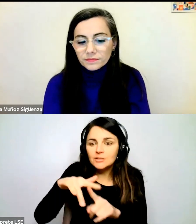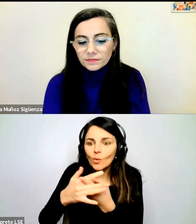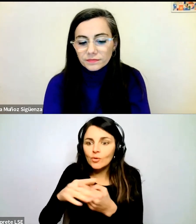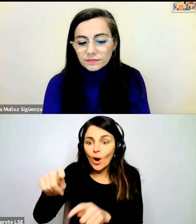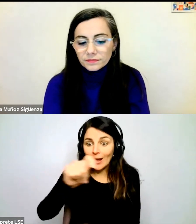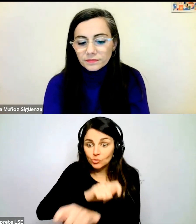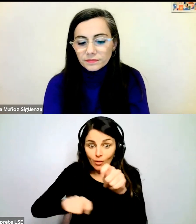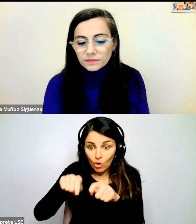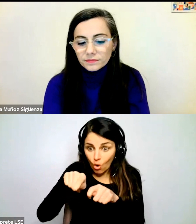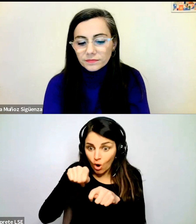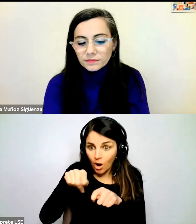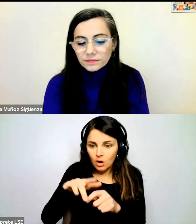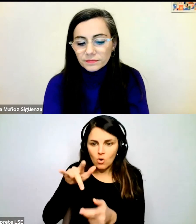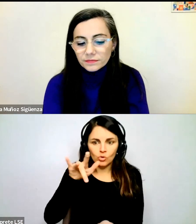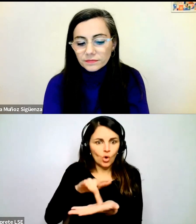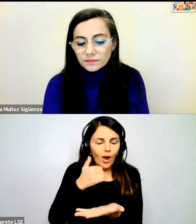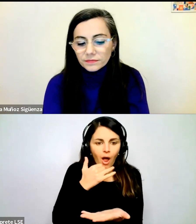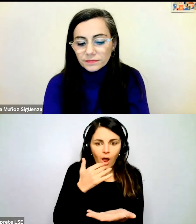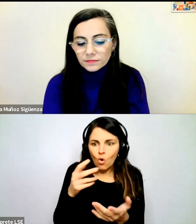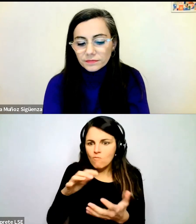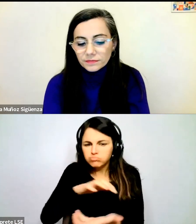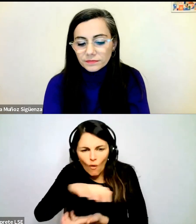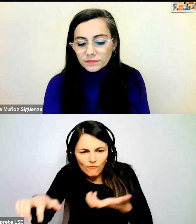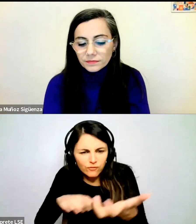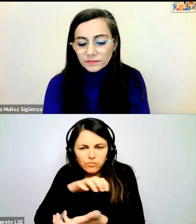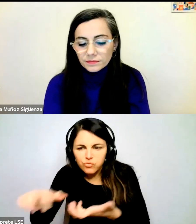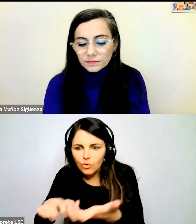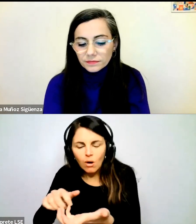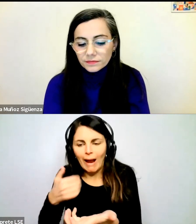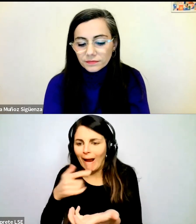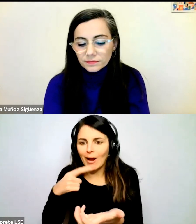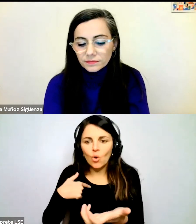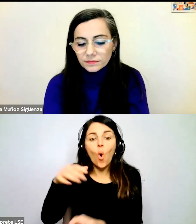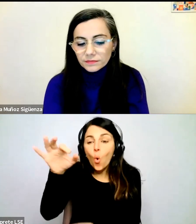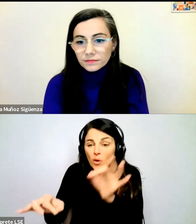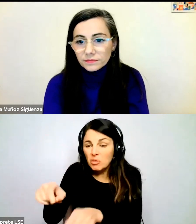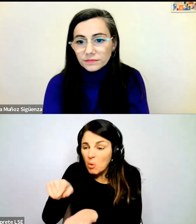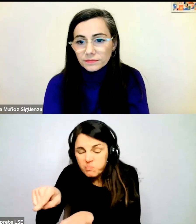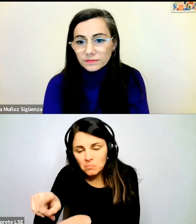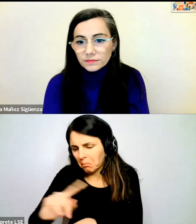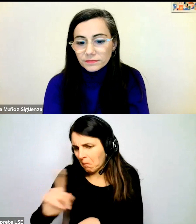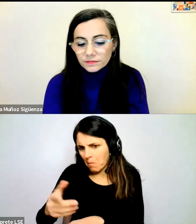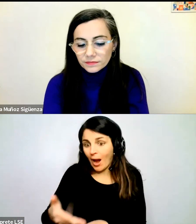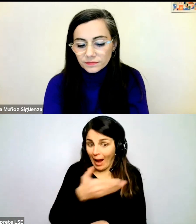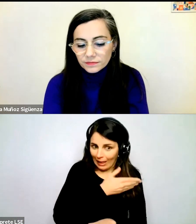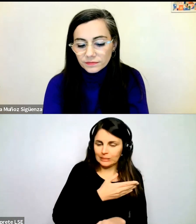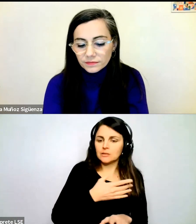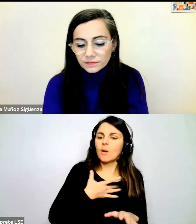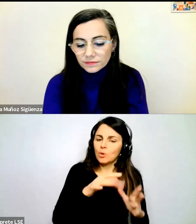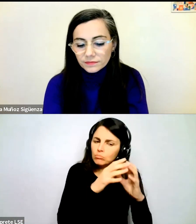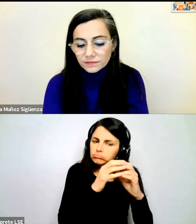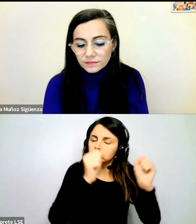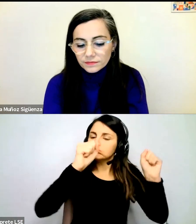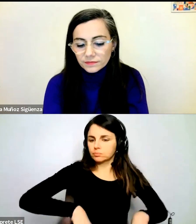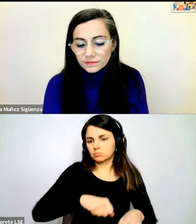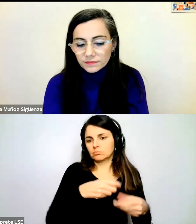podáis dirigiros a este tipo de herramientas y poder solucionar las cosas antes de ir a un juzgado, ¿no? Que no sea tan agresivo y que no llegue, digamos,